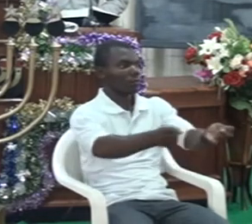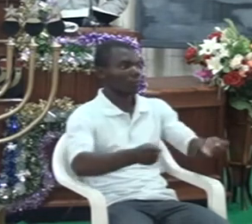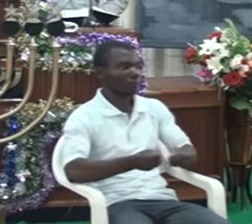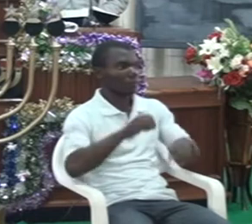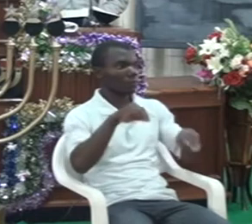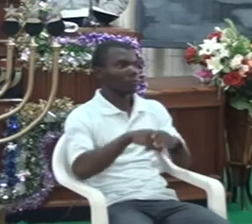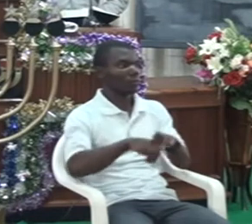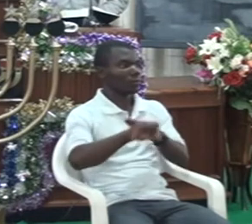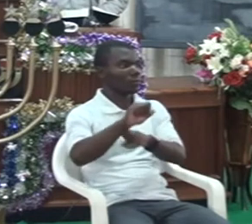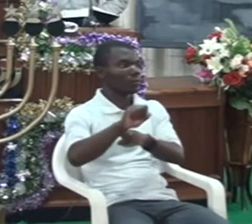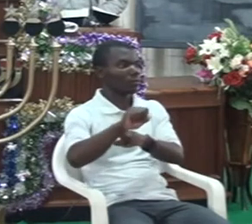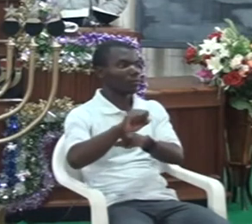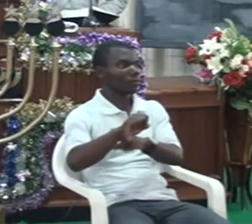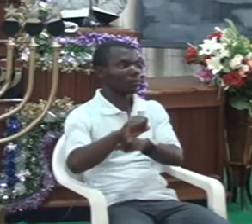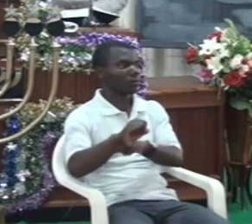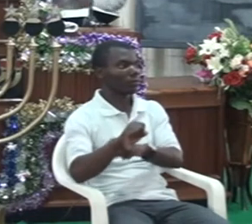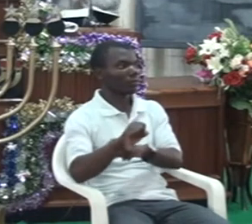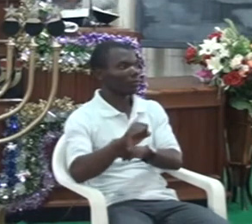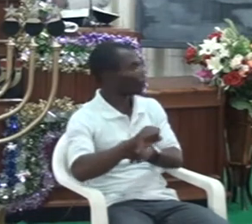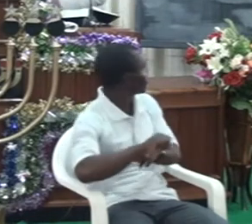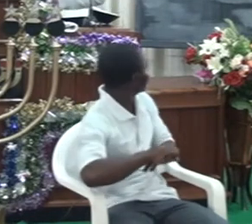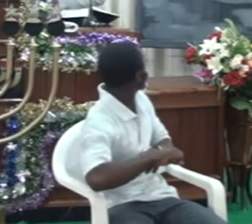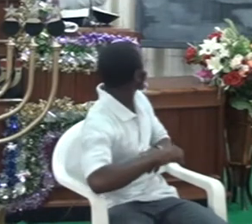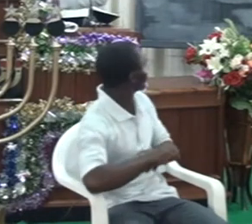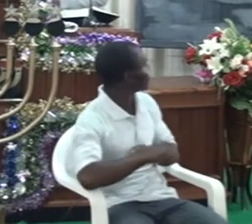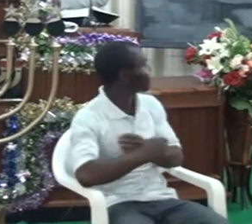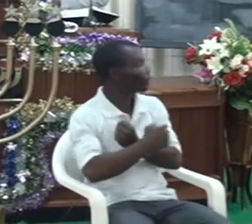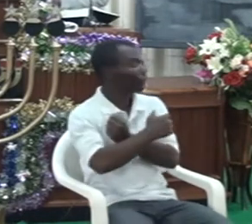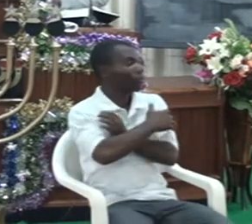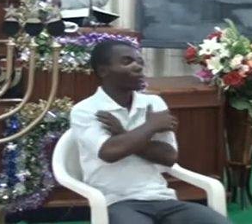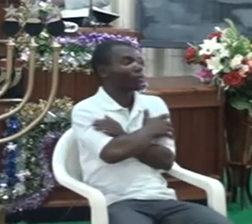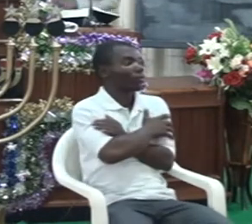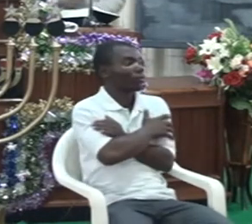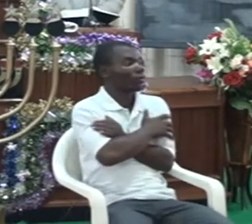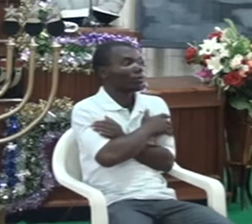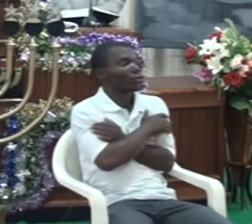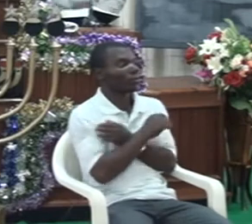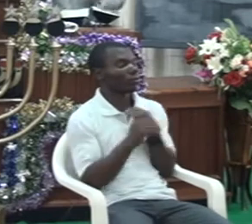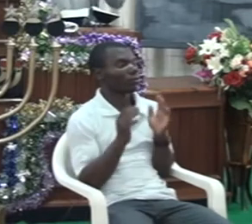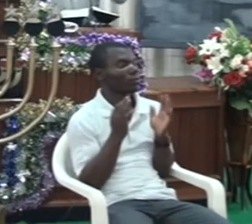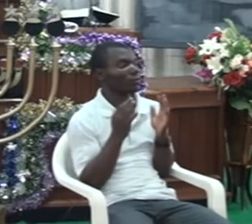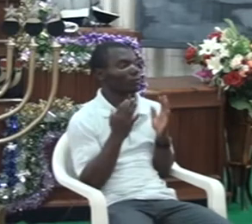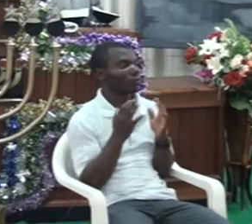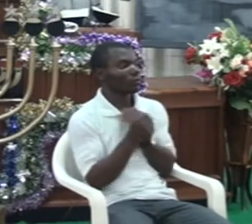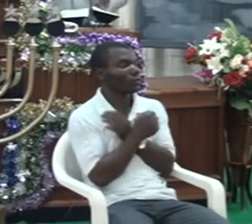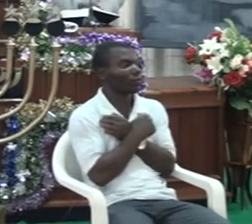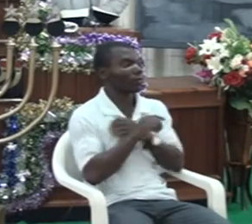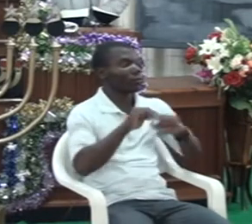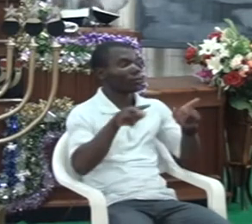jamais vu ceux-là qui sont au stade. Étant comme ça. Non. Non. Vous les voyez toujours en